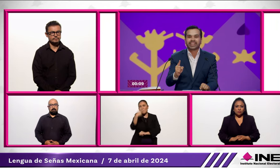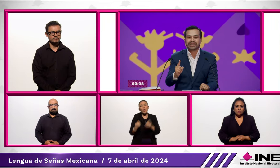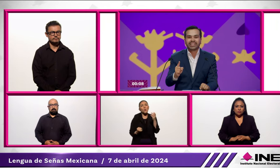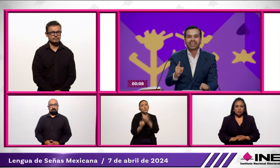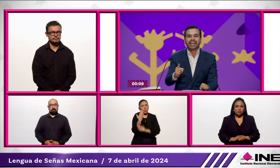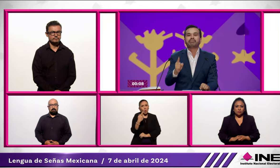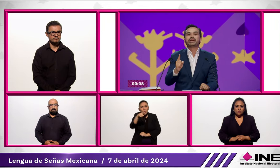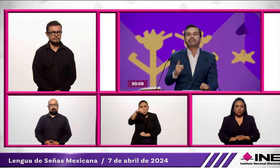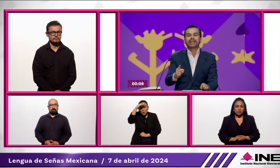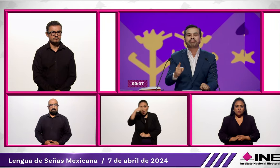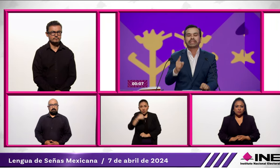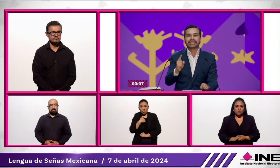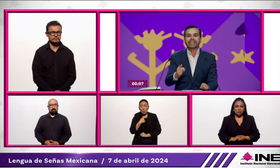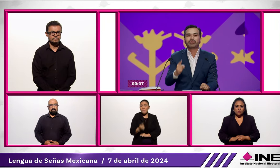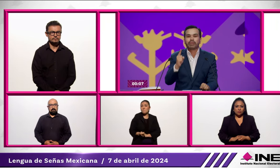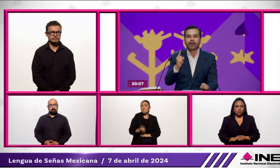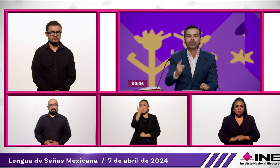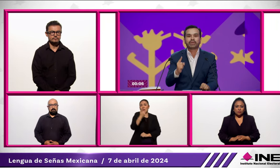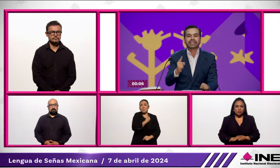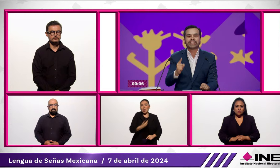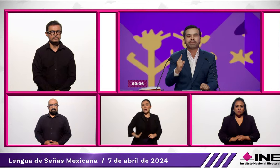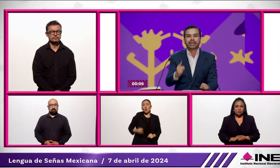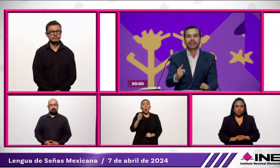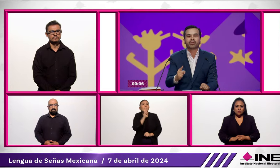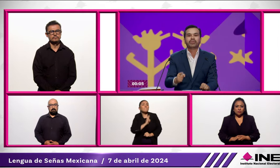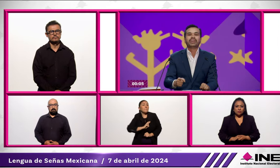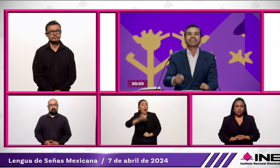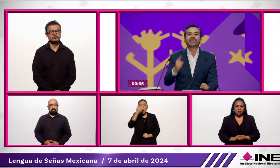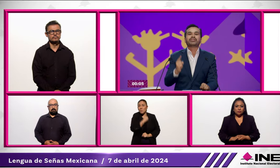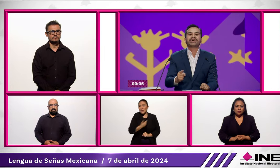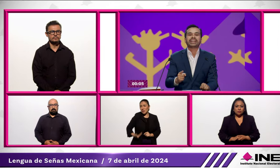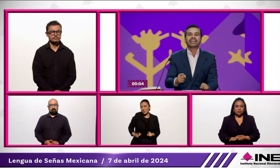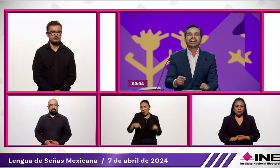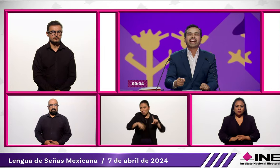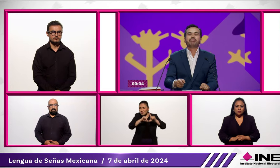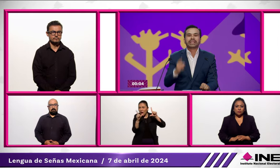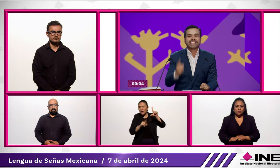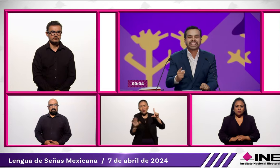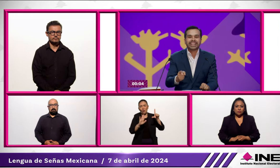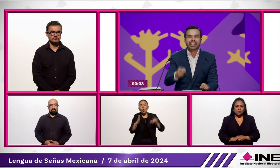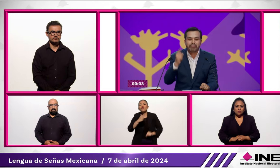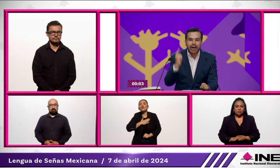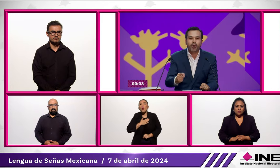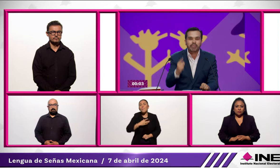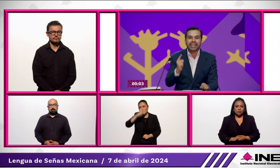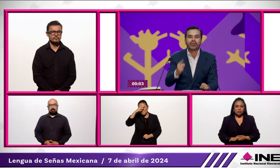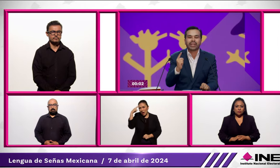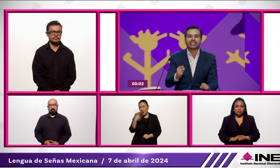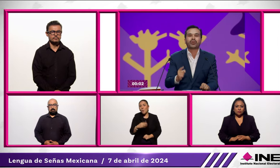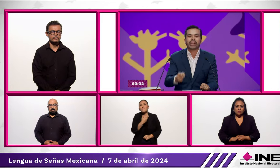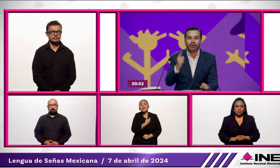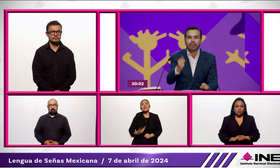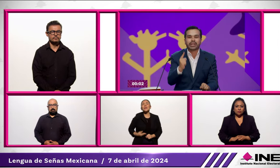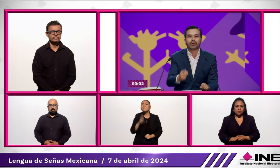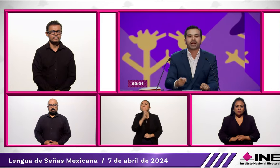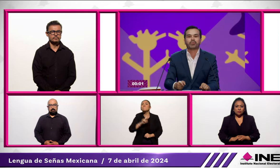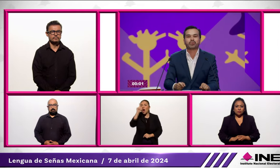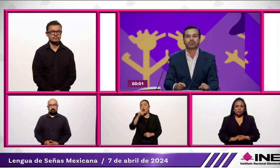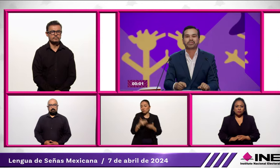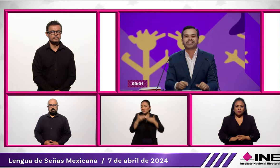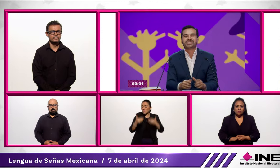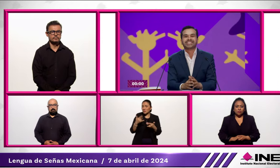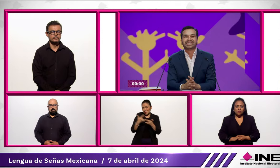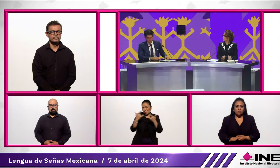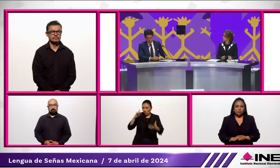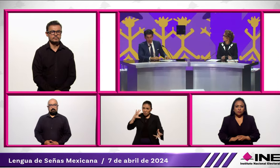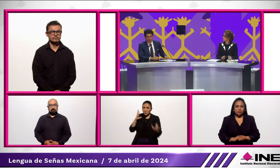quiero ser el primer presidente o el mejor presidente de México. Quiero ser el presidente del mejor México de la historia, y lo vamos a lograr